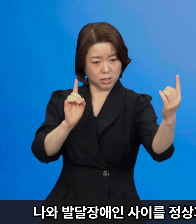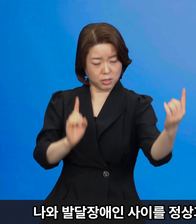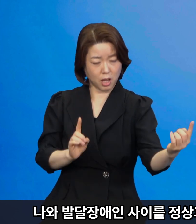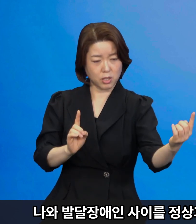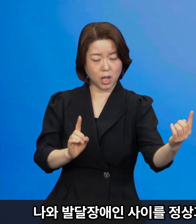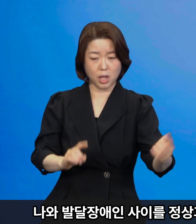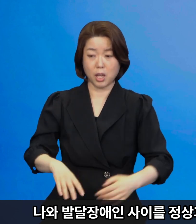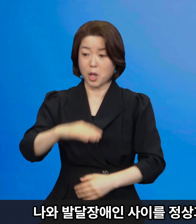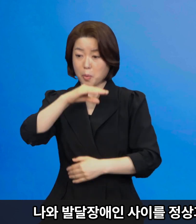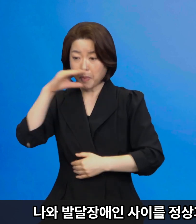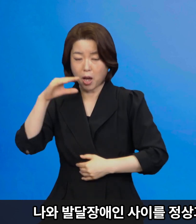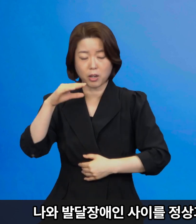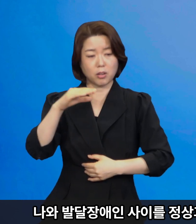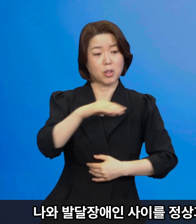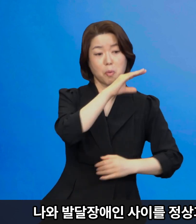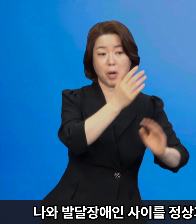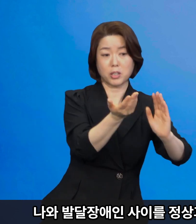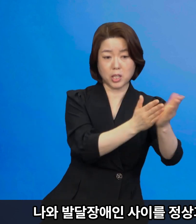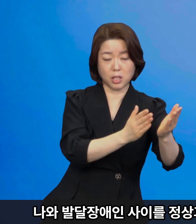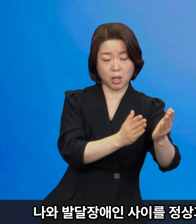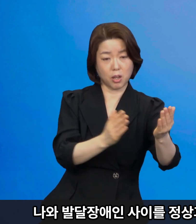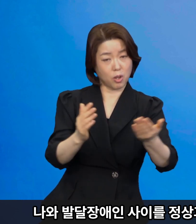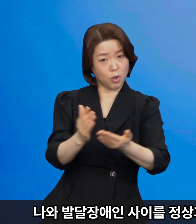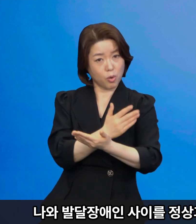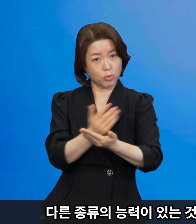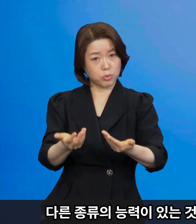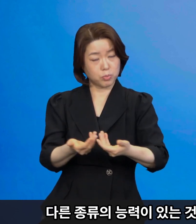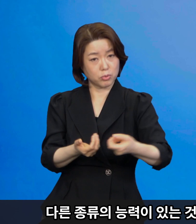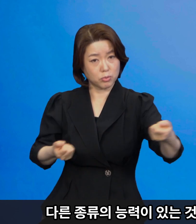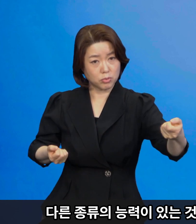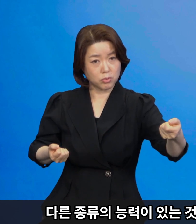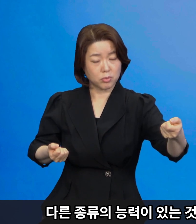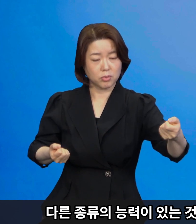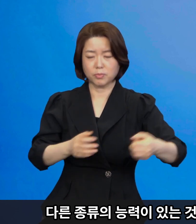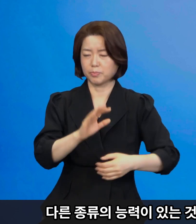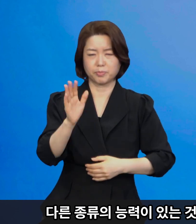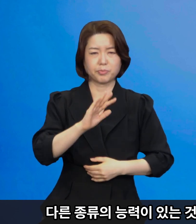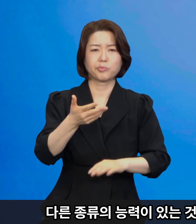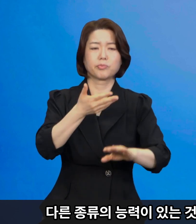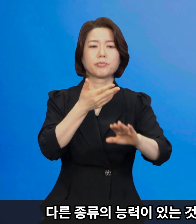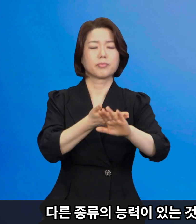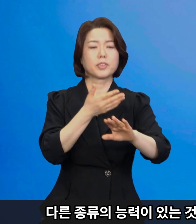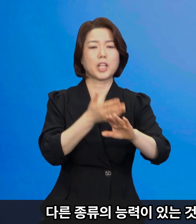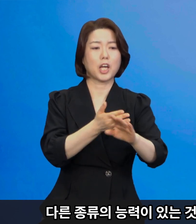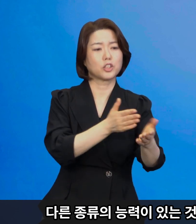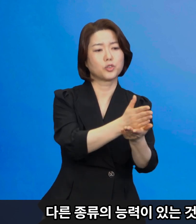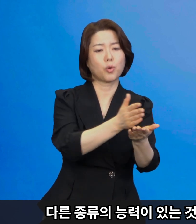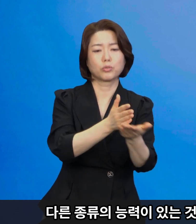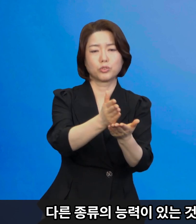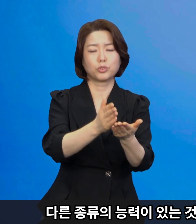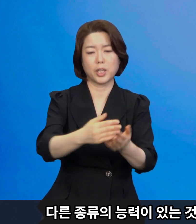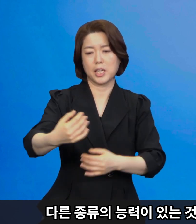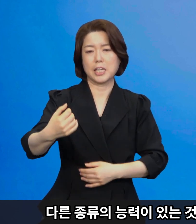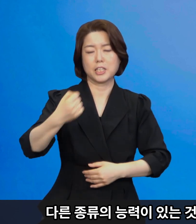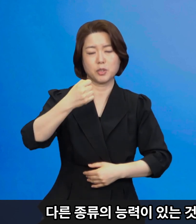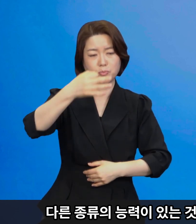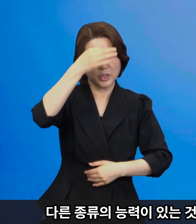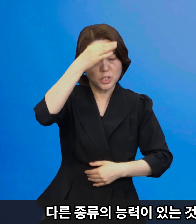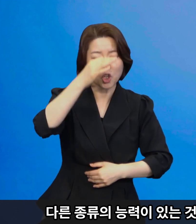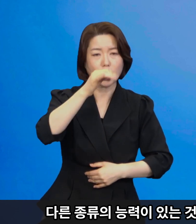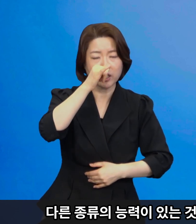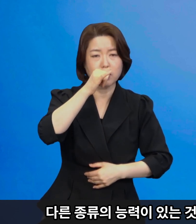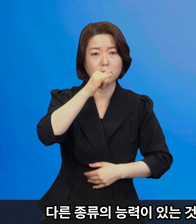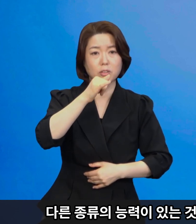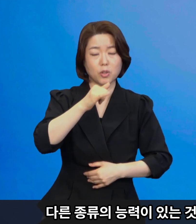정상과 비정상으로 구분하는 것이 아니라 다른 종류의 능력이 있는